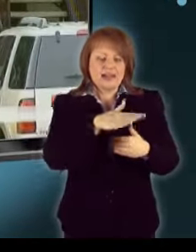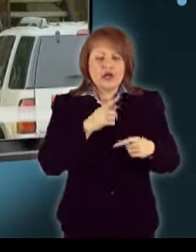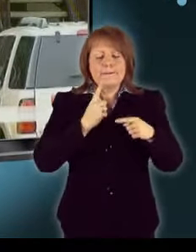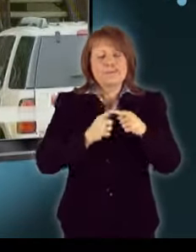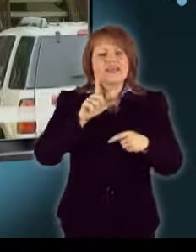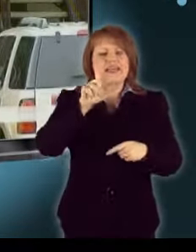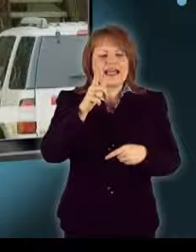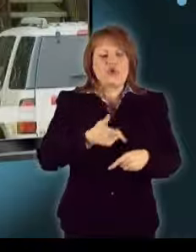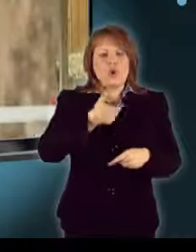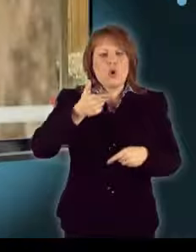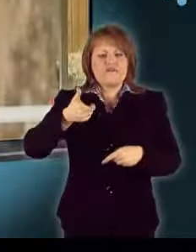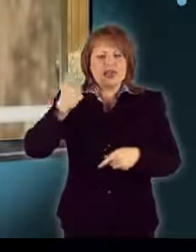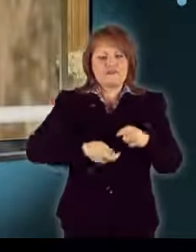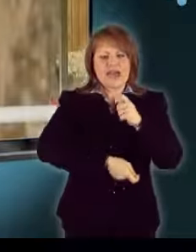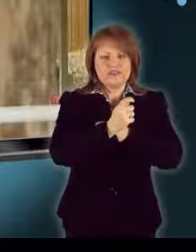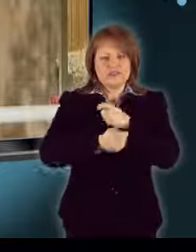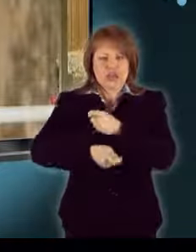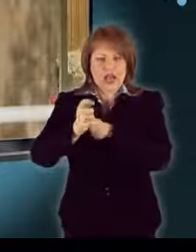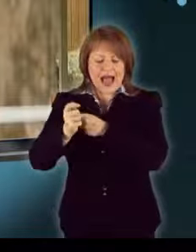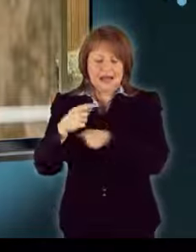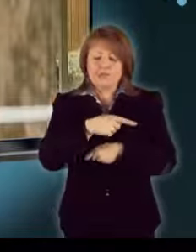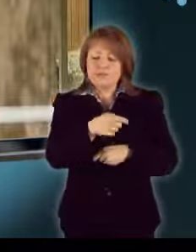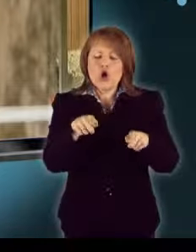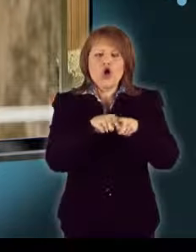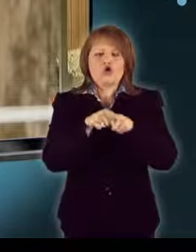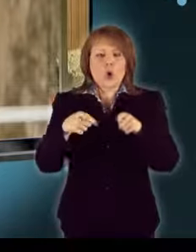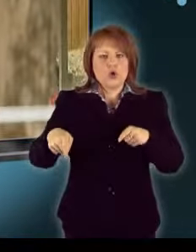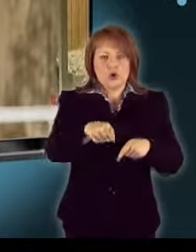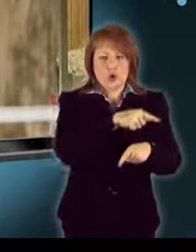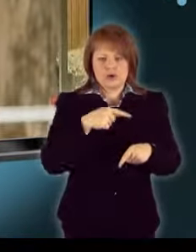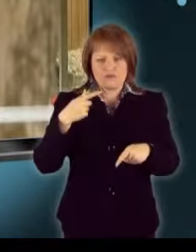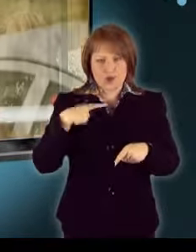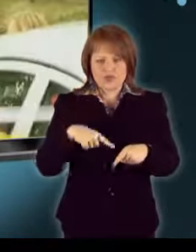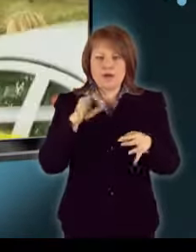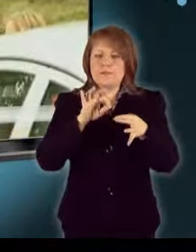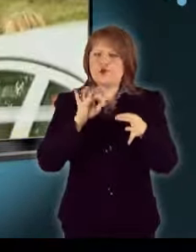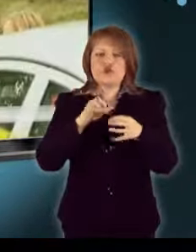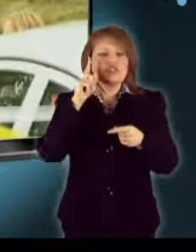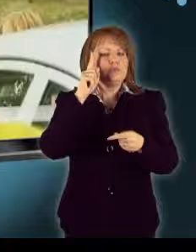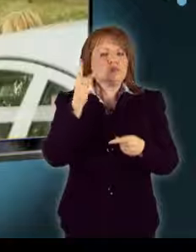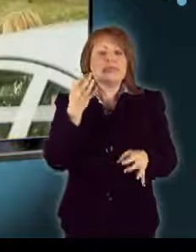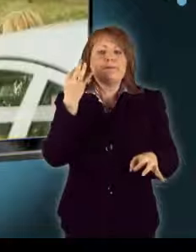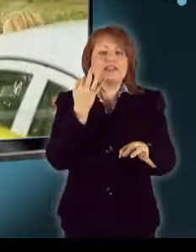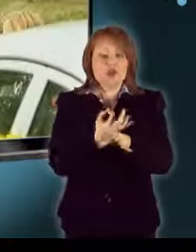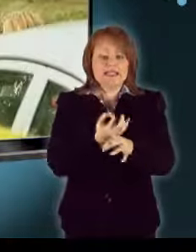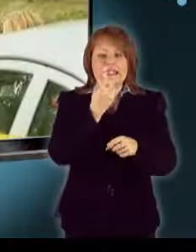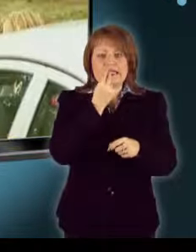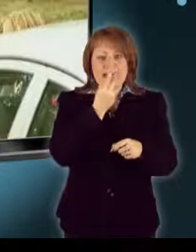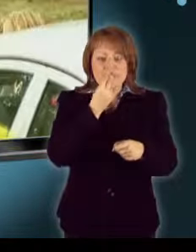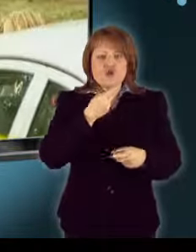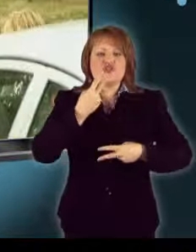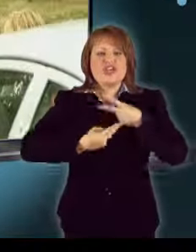találtak az áldozatok mellett, akik valamennyien rokonok voltak. Egyelőre nem tudni, hogy mi történt, a rendőrség most azt vizsgálja, hogy a